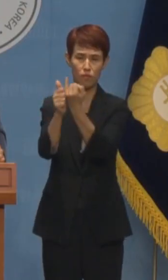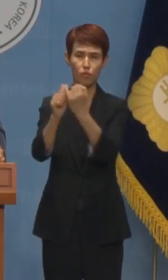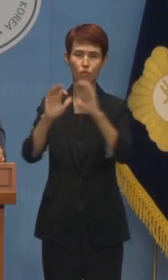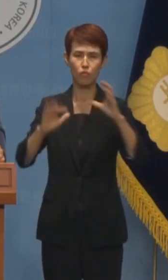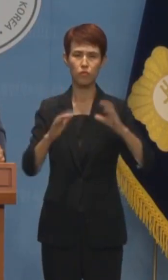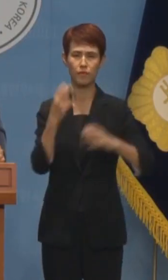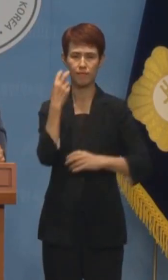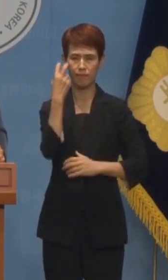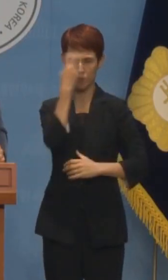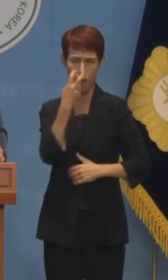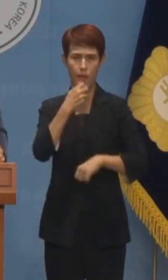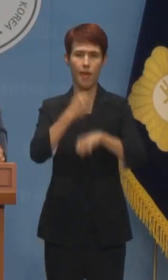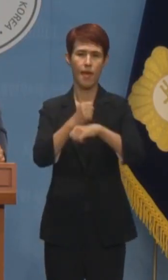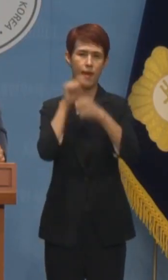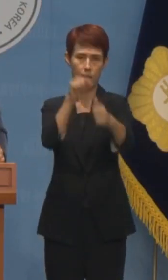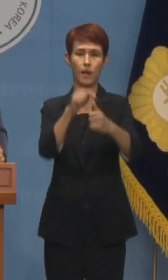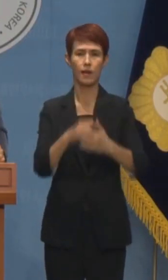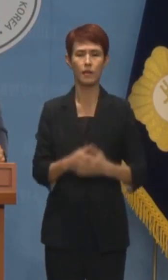실시하라.